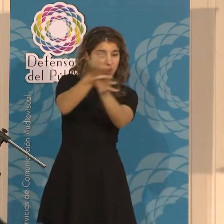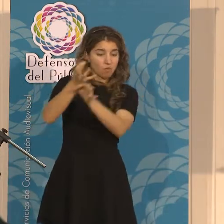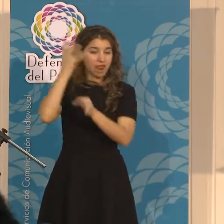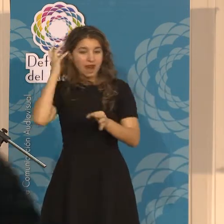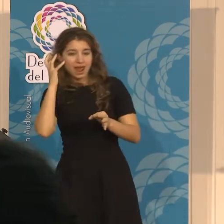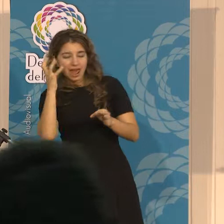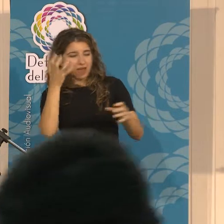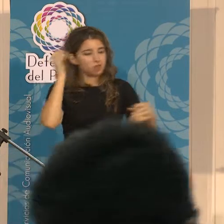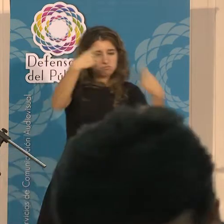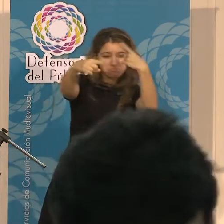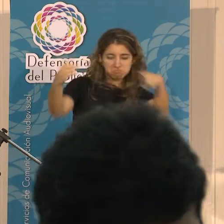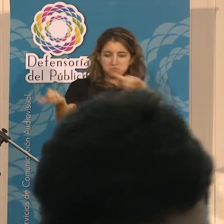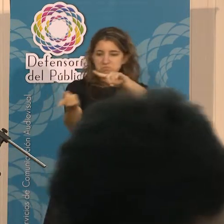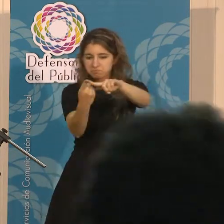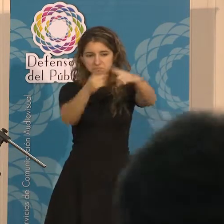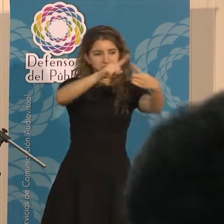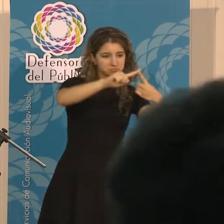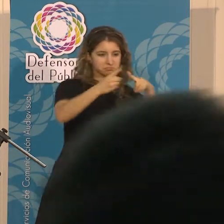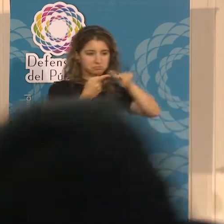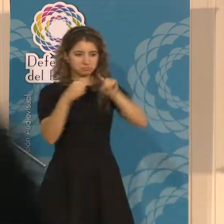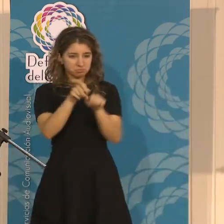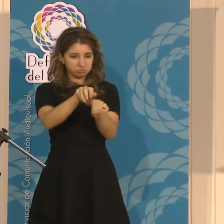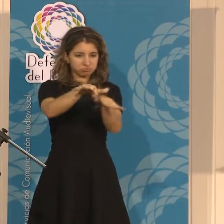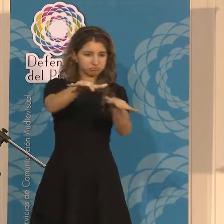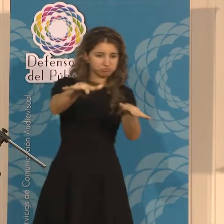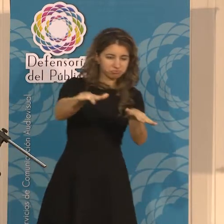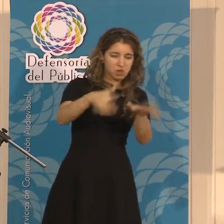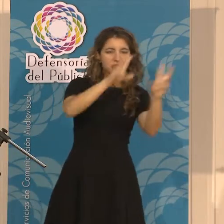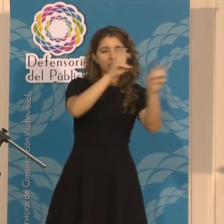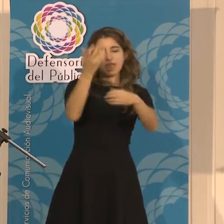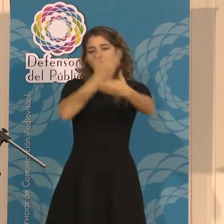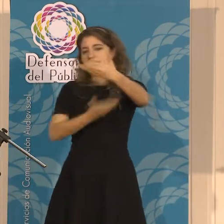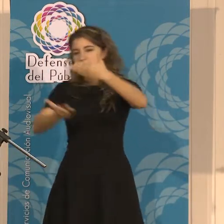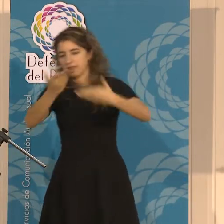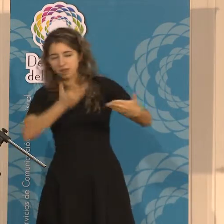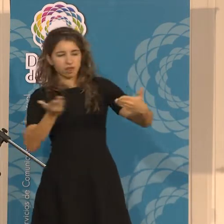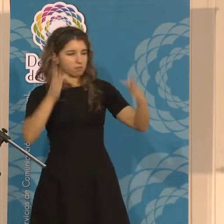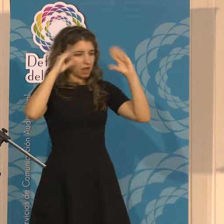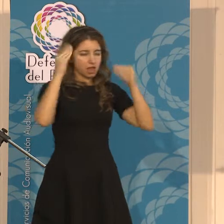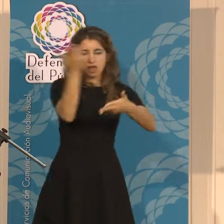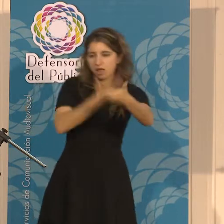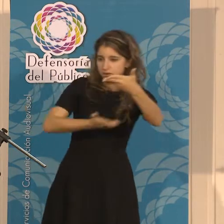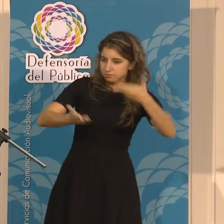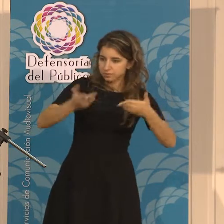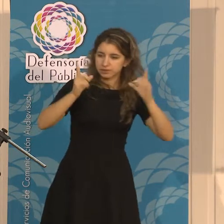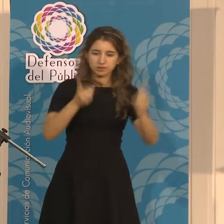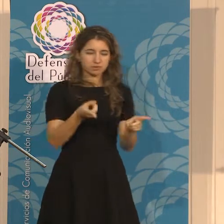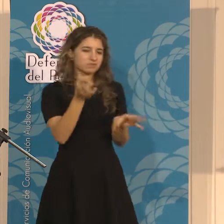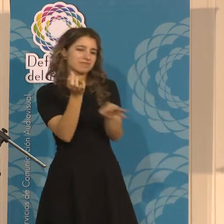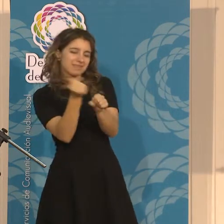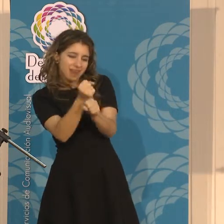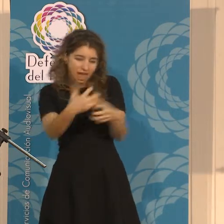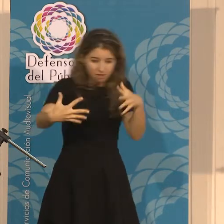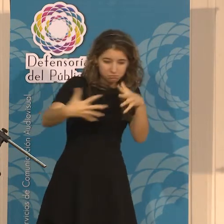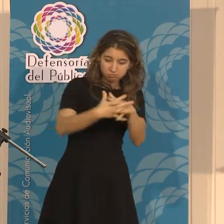comunitarias con la idea de generar un espacio de intercambio de contenidos ámbitos de capacitación conjunta y gestiones colectivas